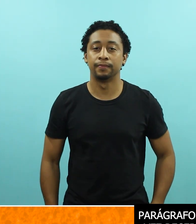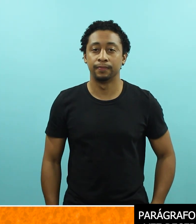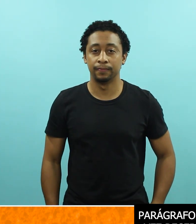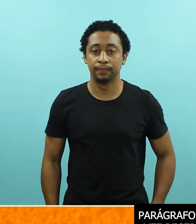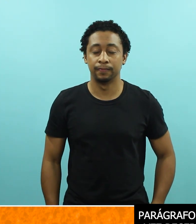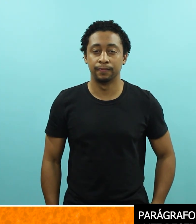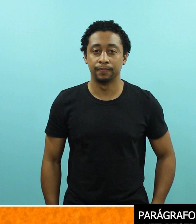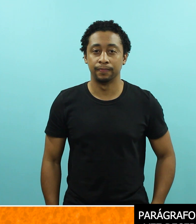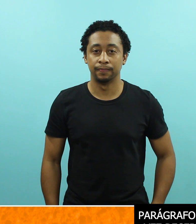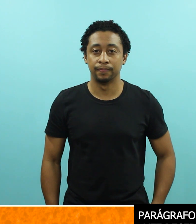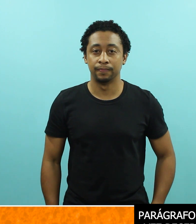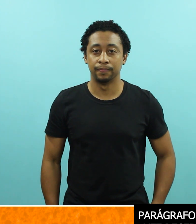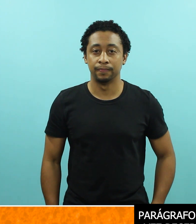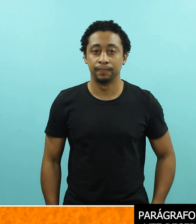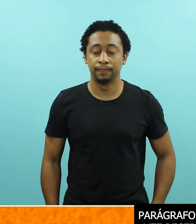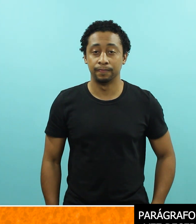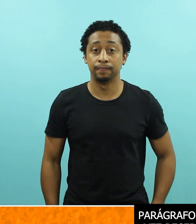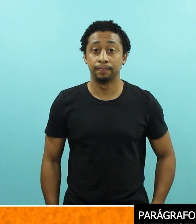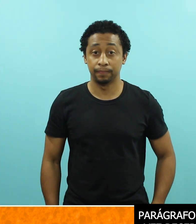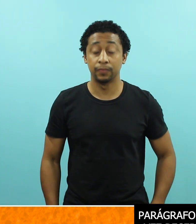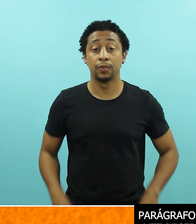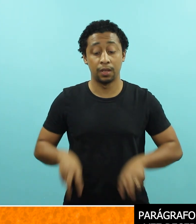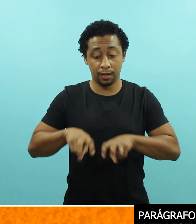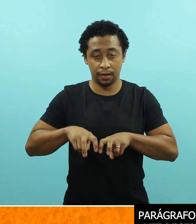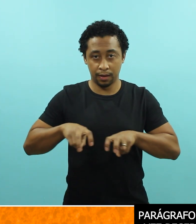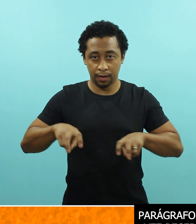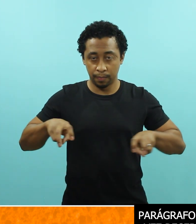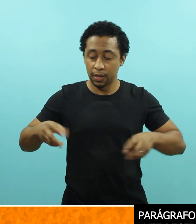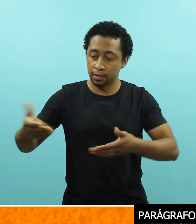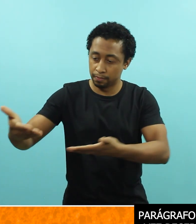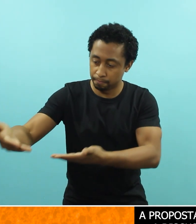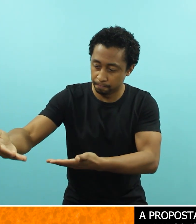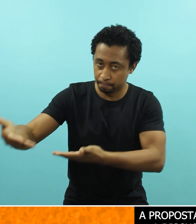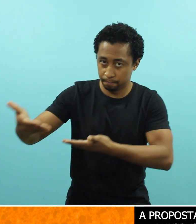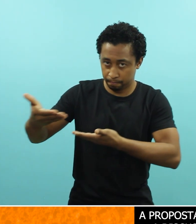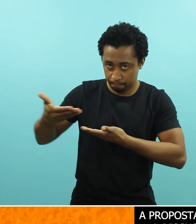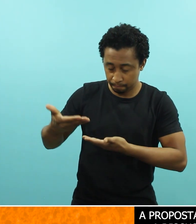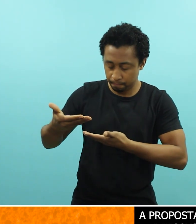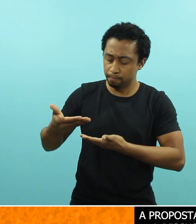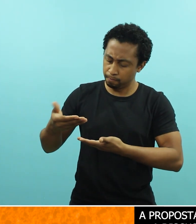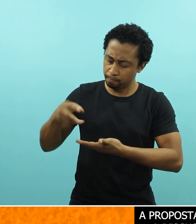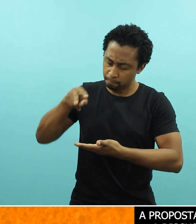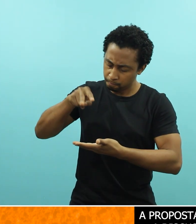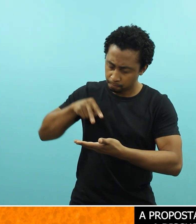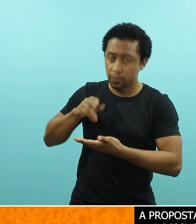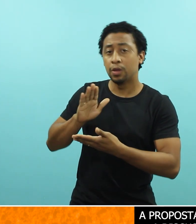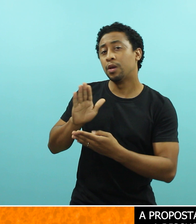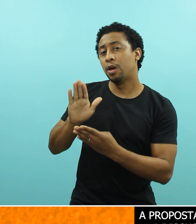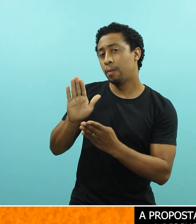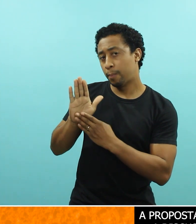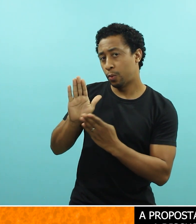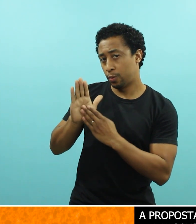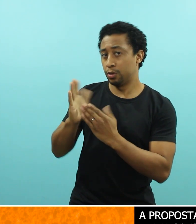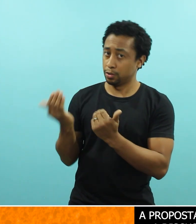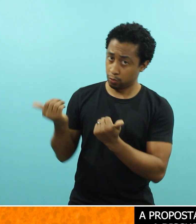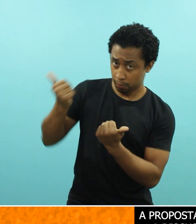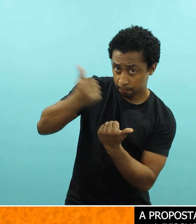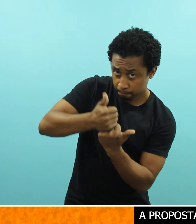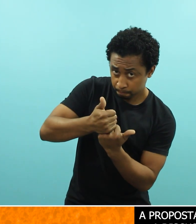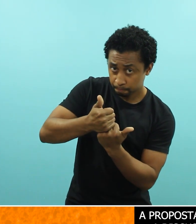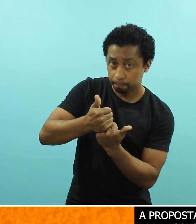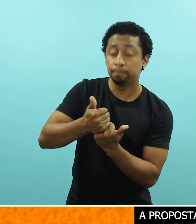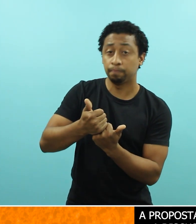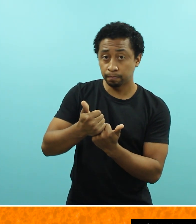Parágrafo 2º. Uma vez recebida pela mesa, a proposta substitutiva à